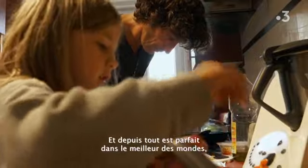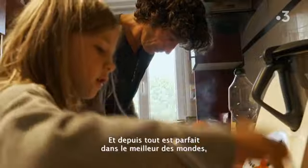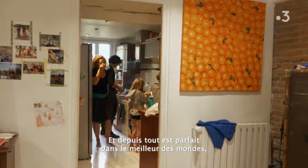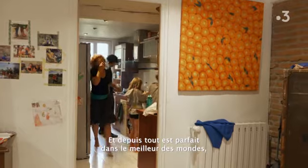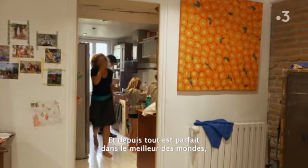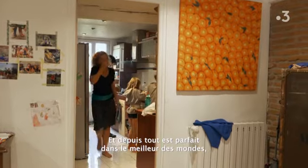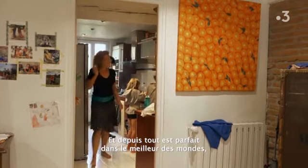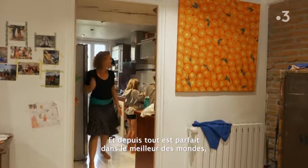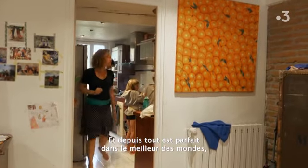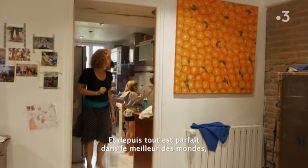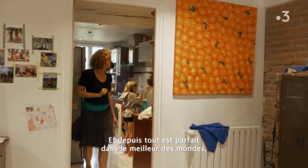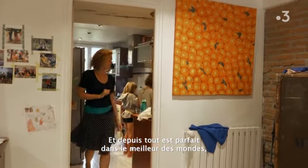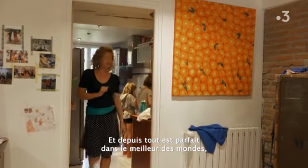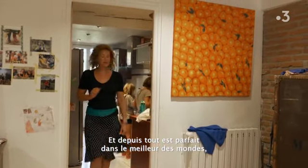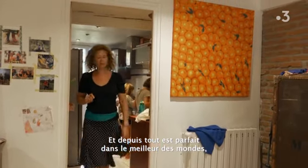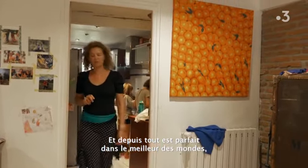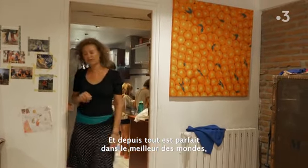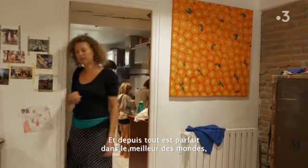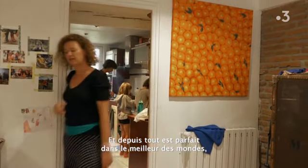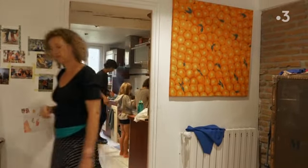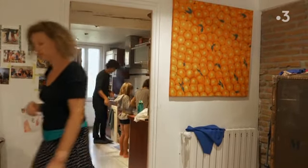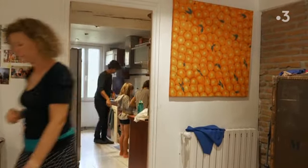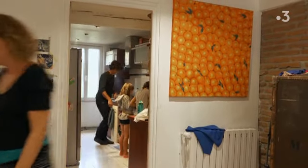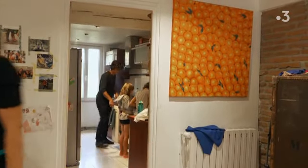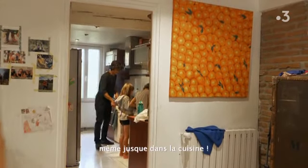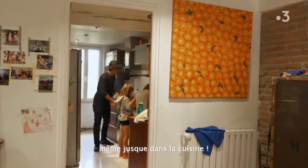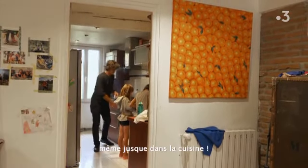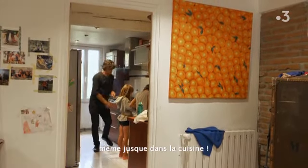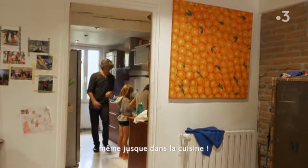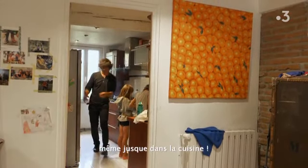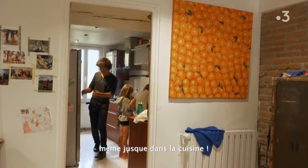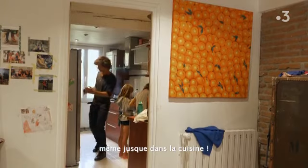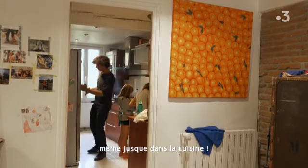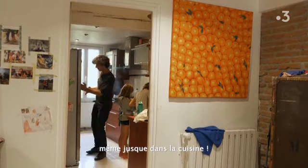Et depuis, tout est parfait dans le meilleur des mondes. Même jusque dans la cuisine.